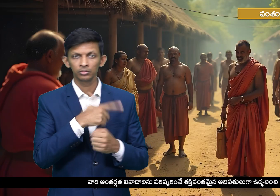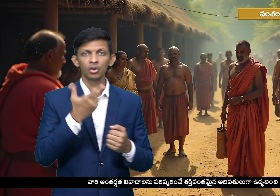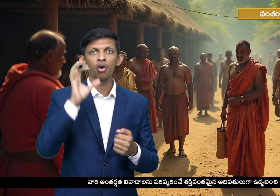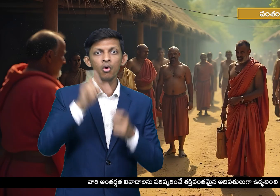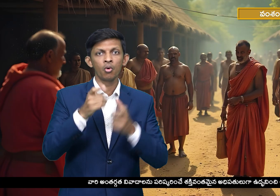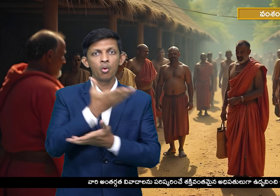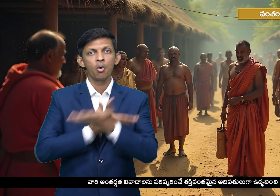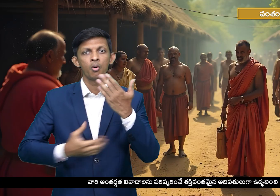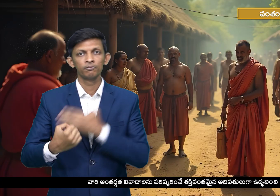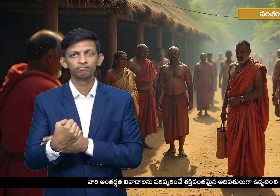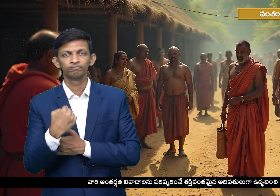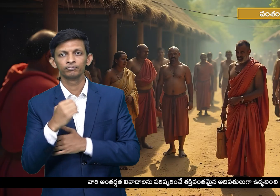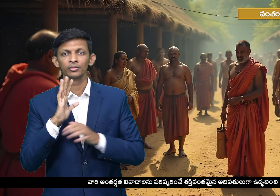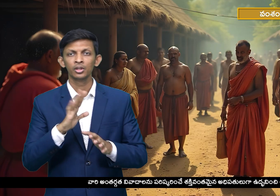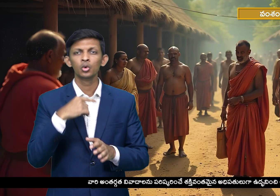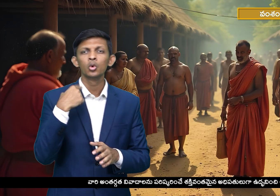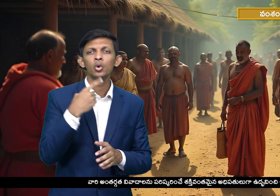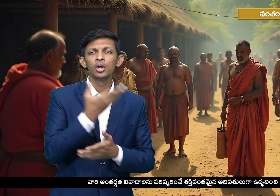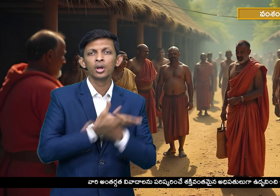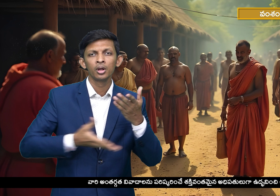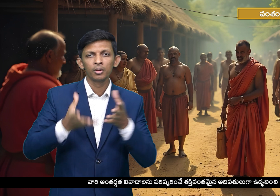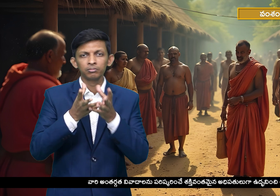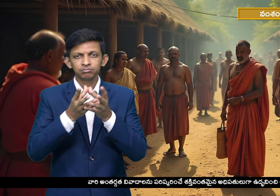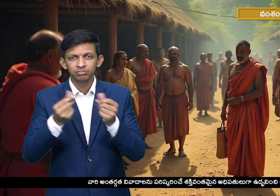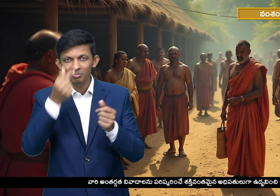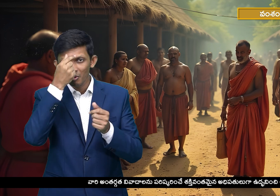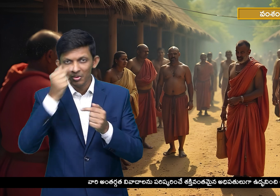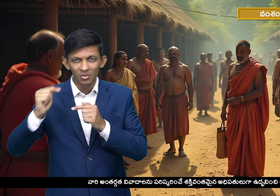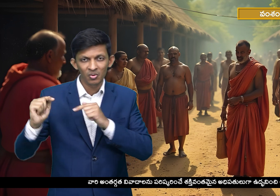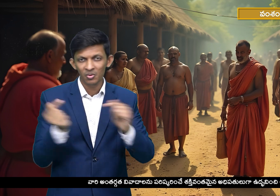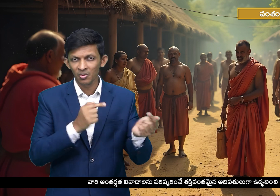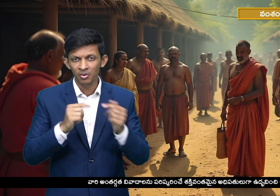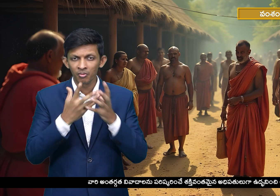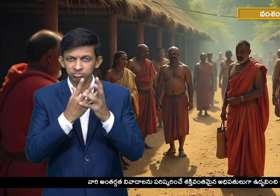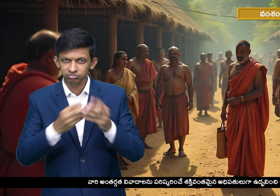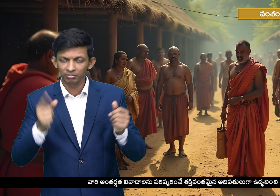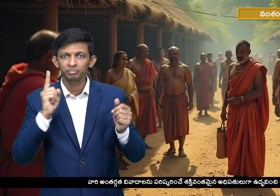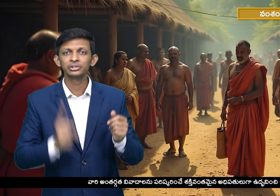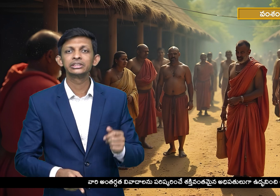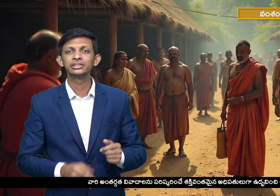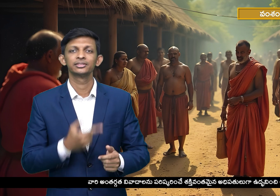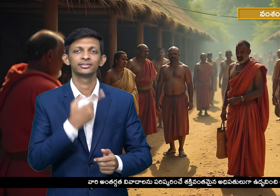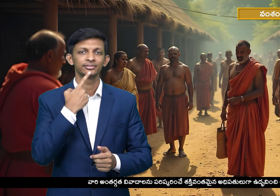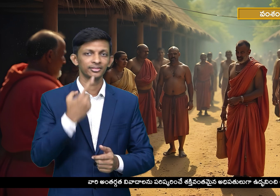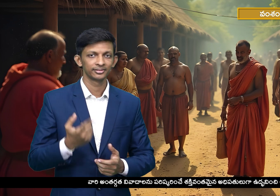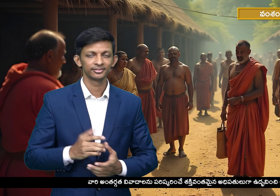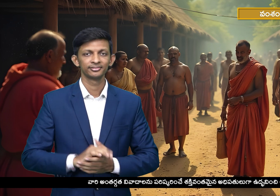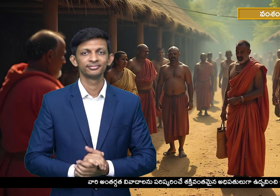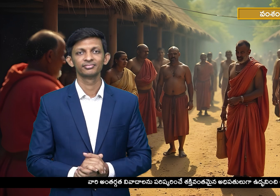వారి అంతర్గత వివాదాలను పరిష్కరించే శక్తివంతమైన అధిపతులుగా ఉద్భవించి ఉండవచ్చు.